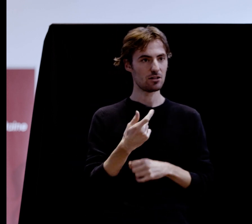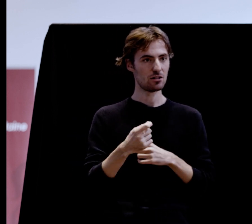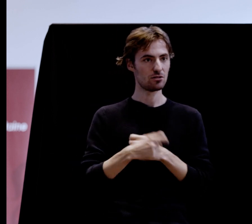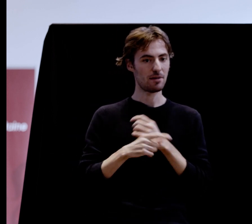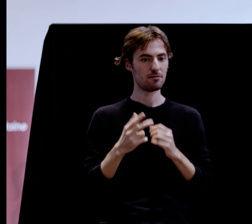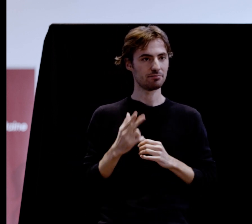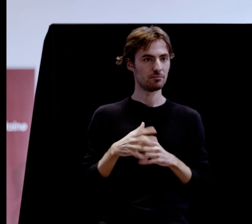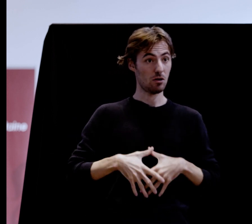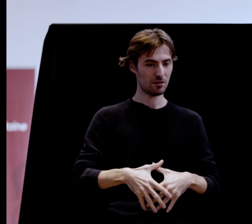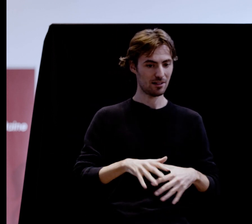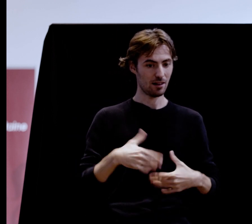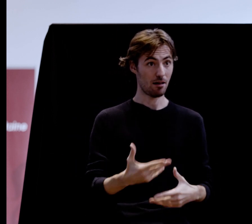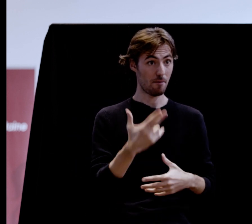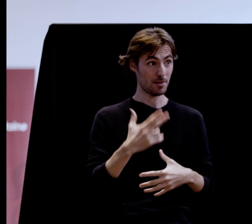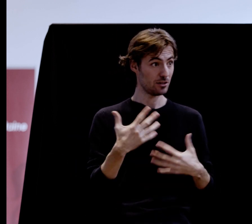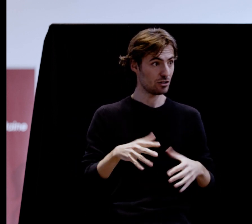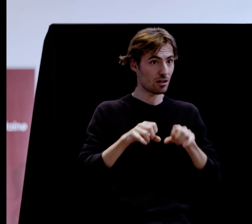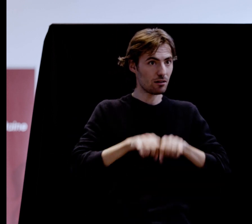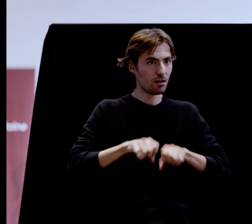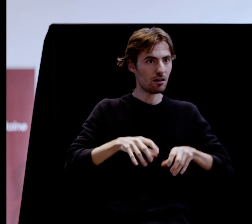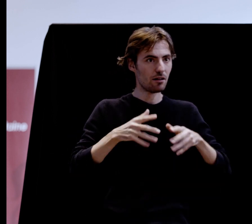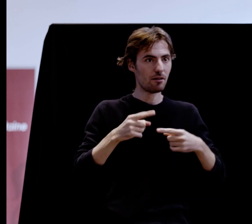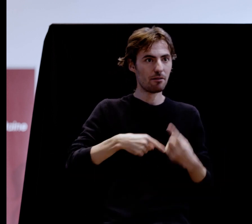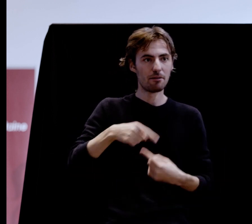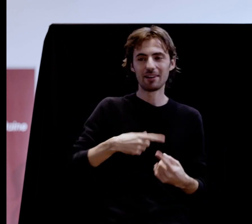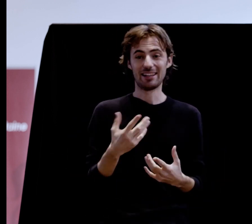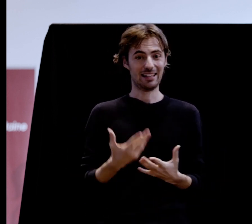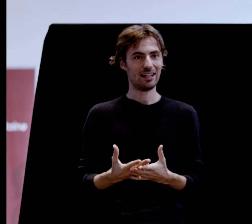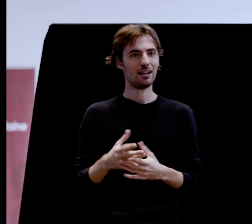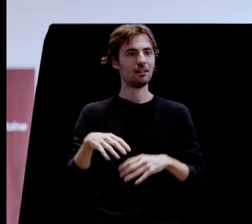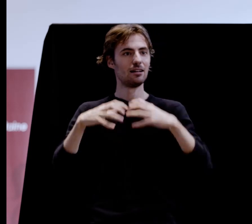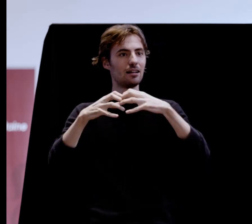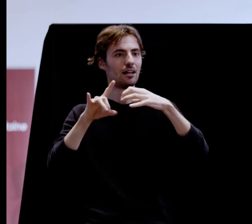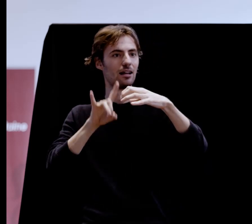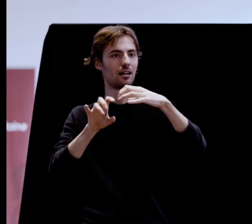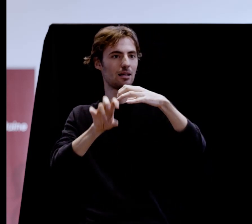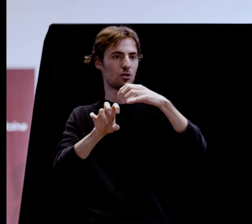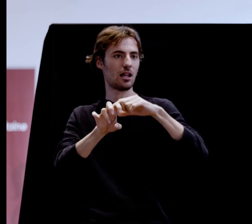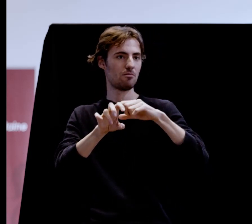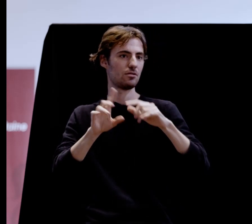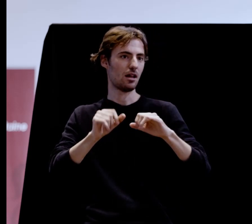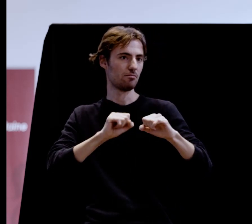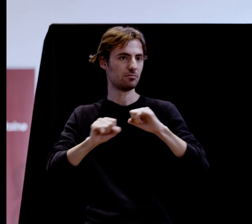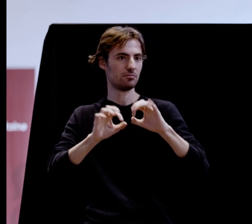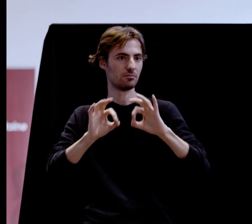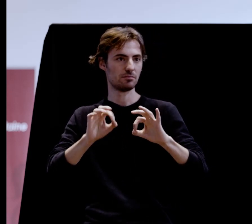grossesse. Pour ça, il faut que l'hypothalamus soit actif